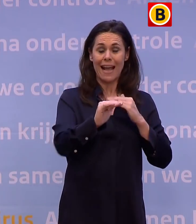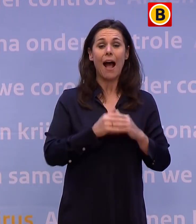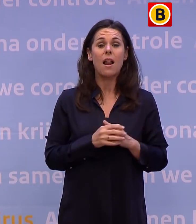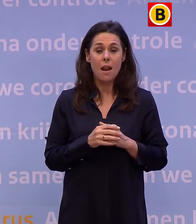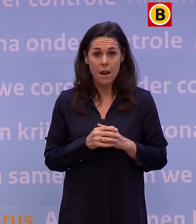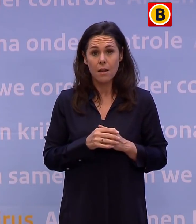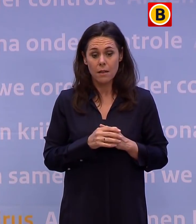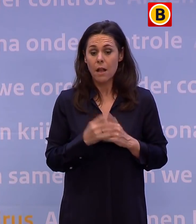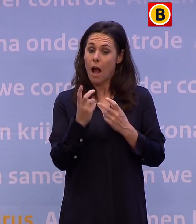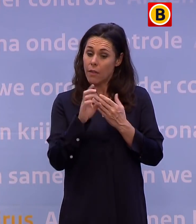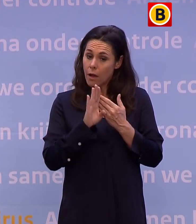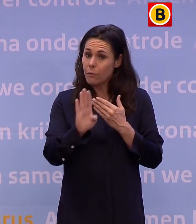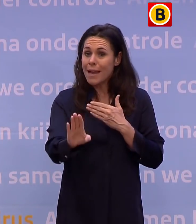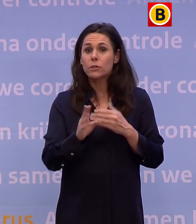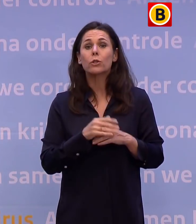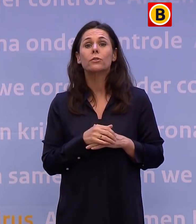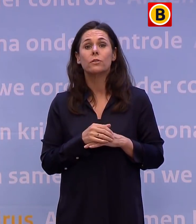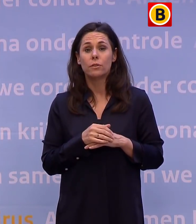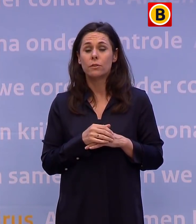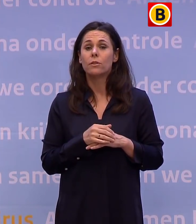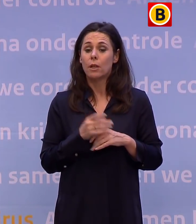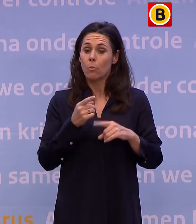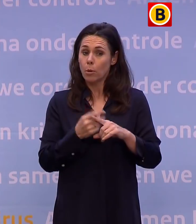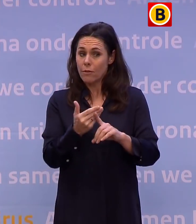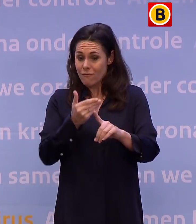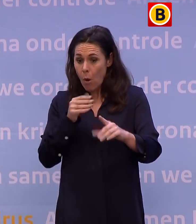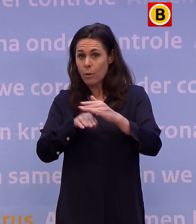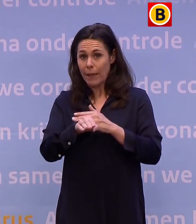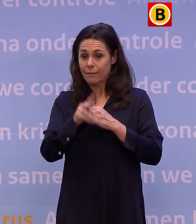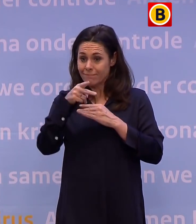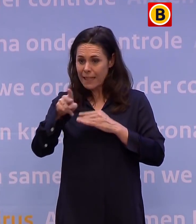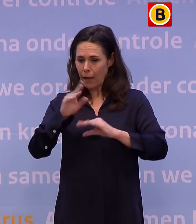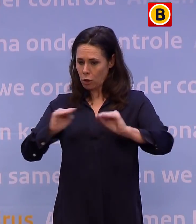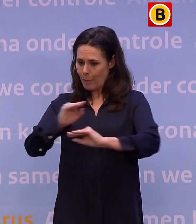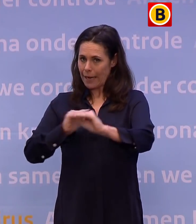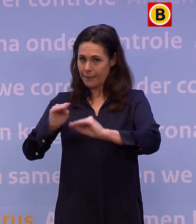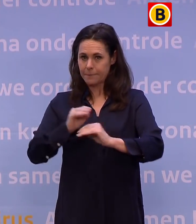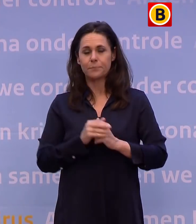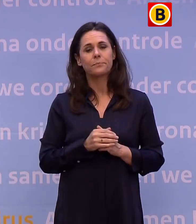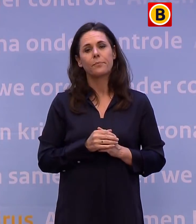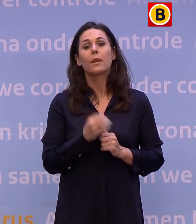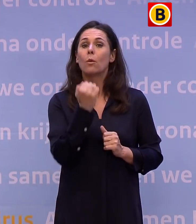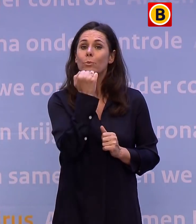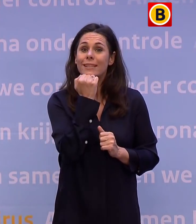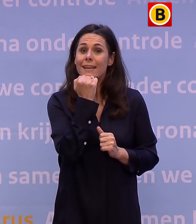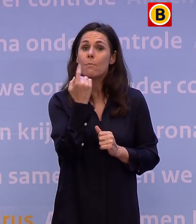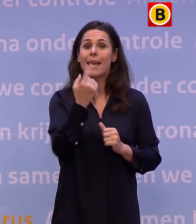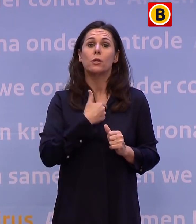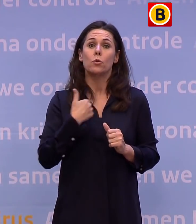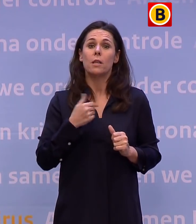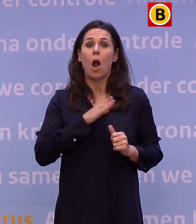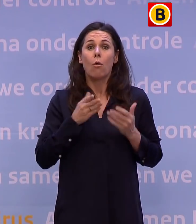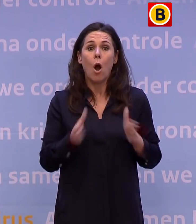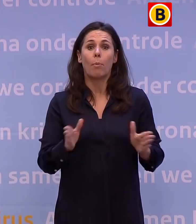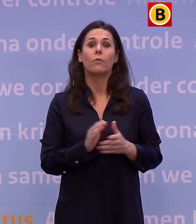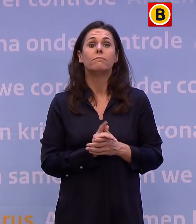op 1,5 meter afstand van elkaar en met een checkgesprek vooraf. Musea mogen per 1 juni ook open,